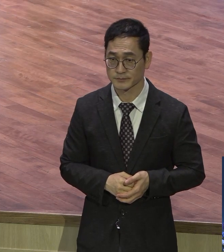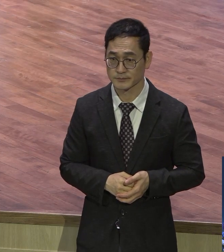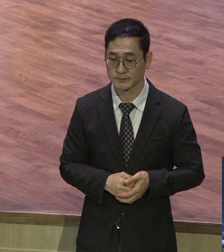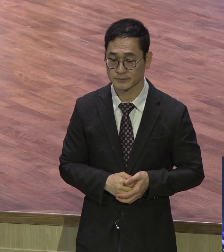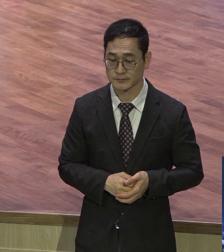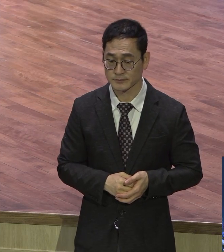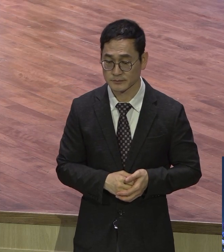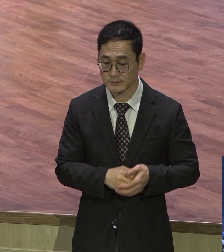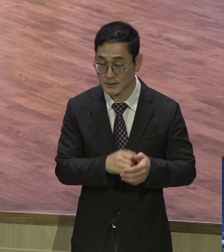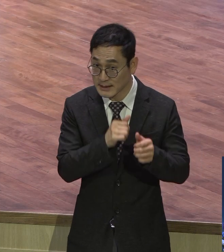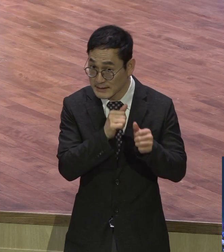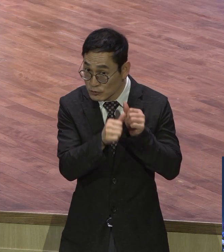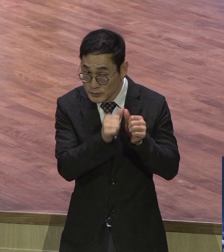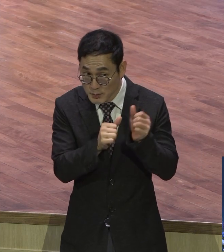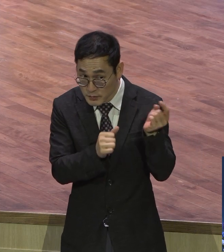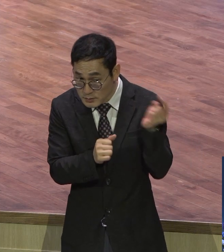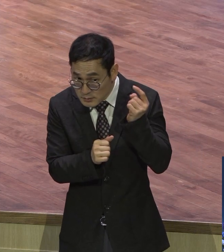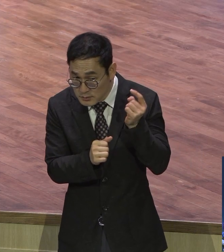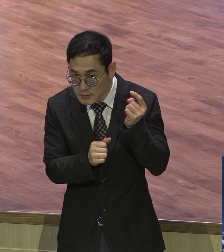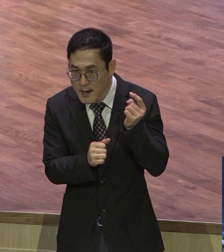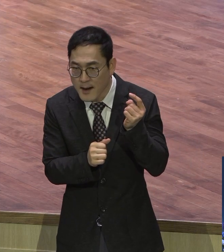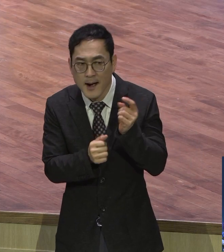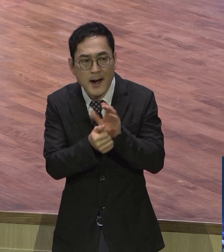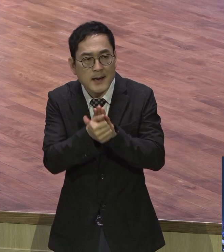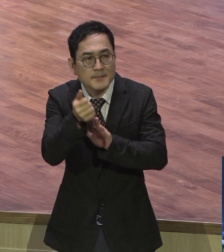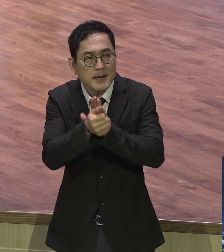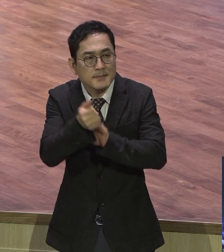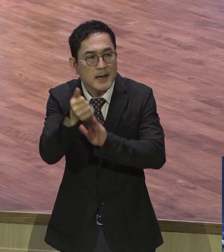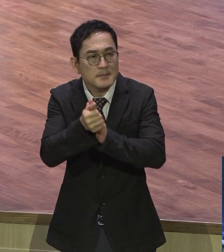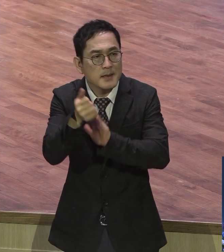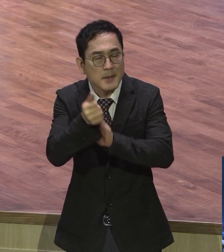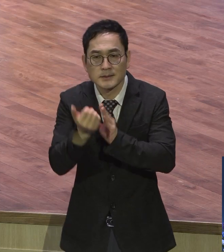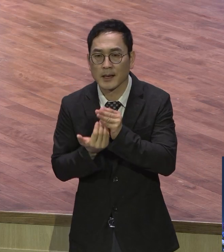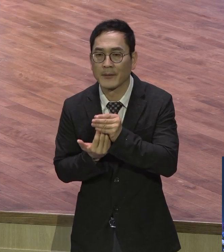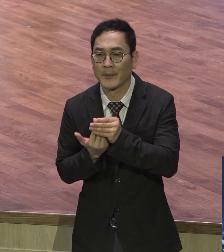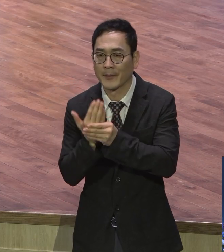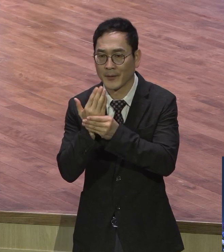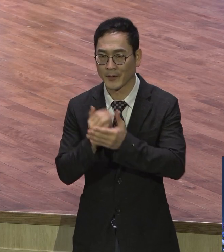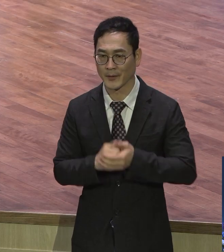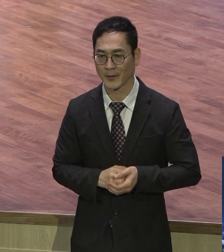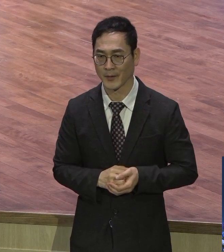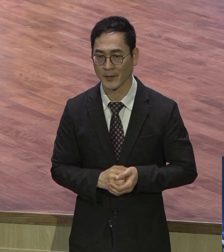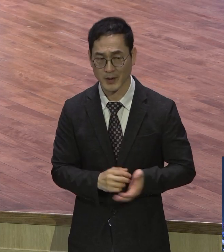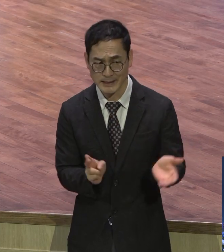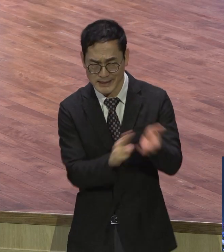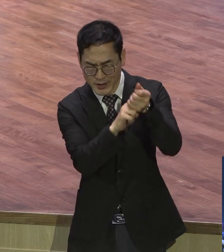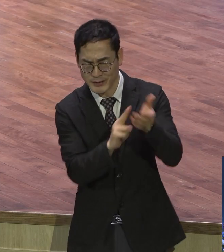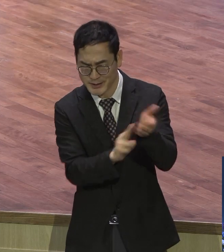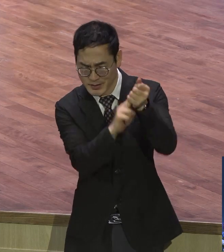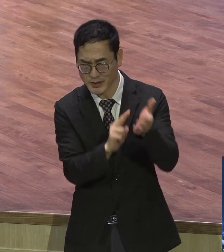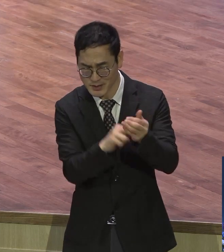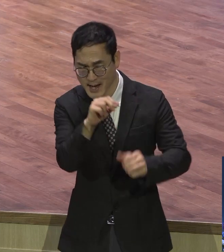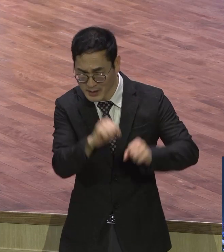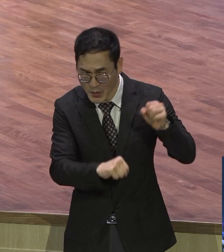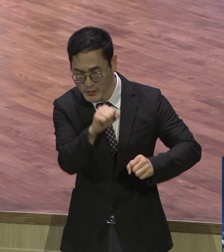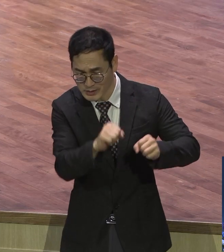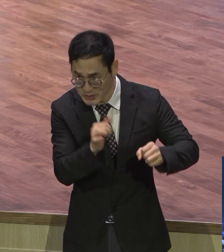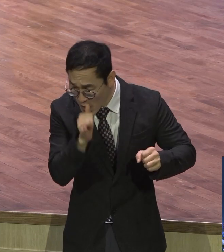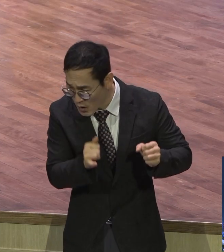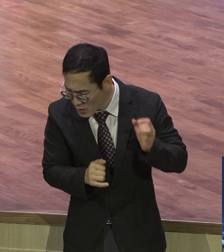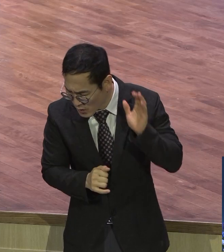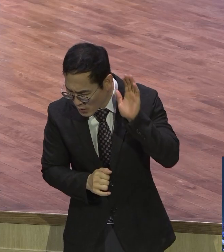줬습니까? 참 소망을 주고 그 정도가 되면 그 정도로 기적을 행하고 그 정도로